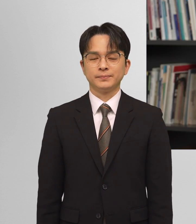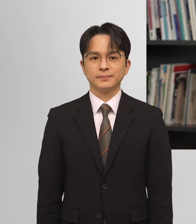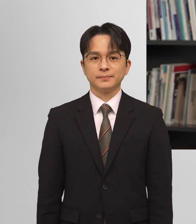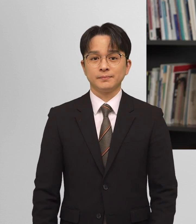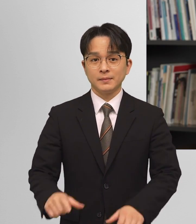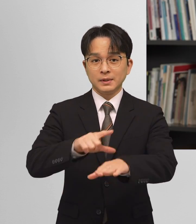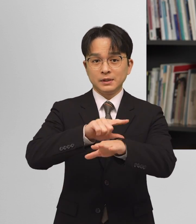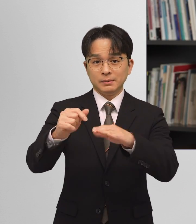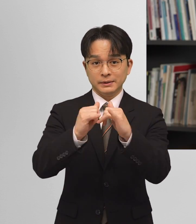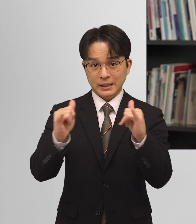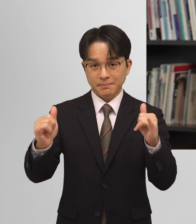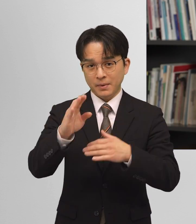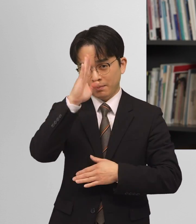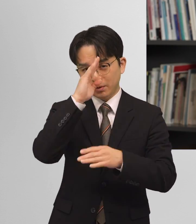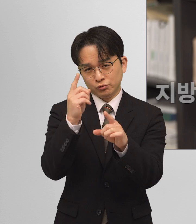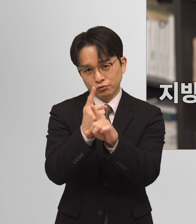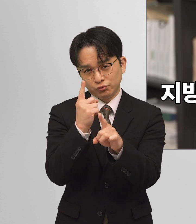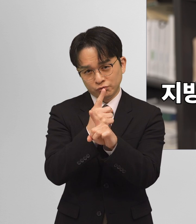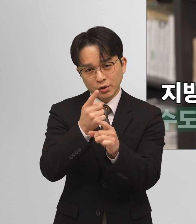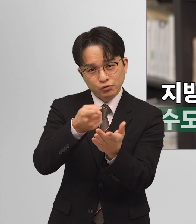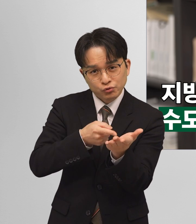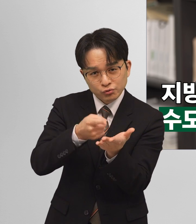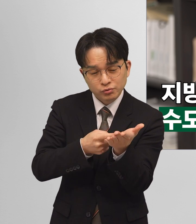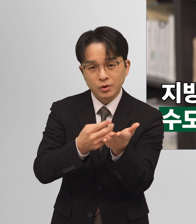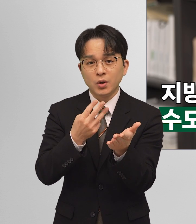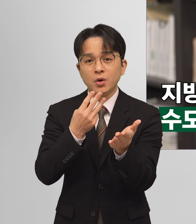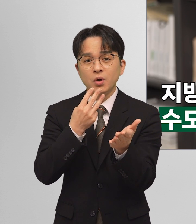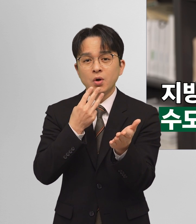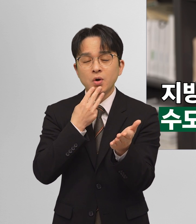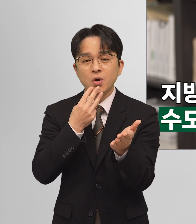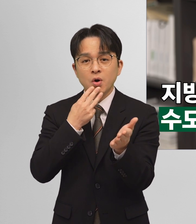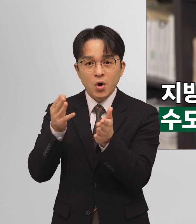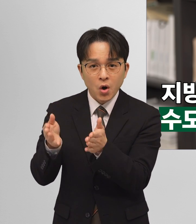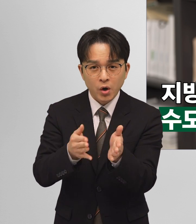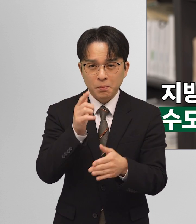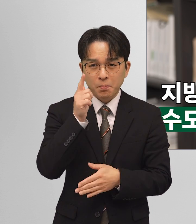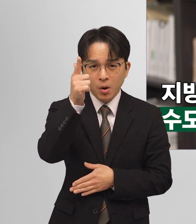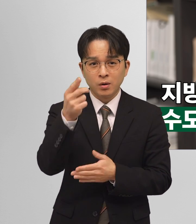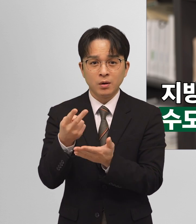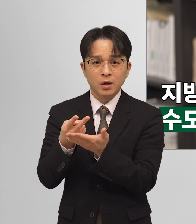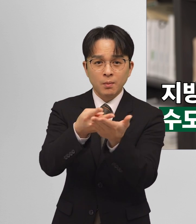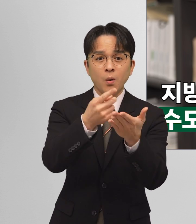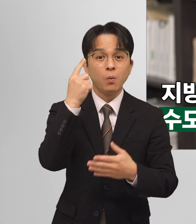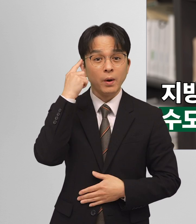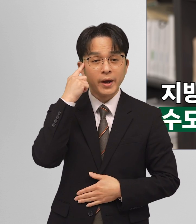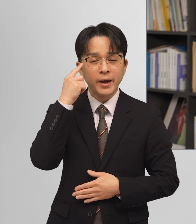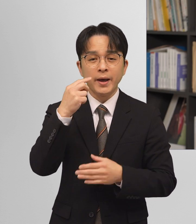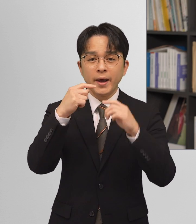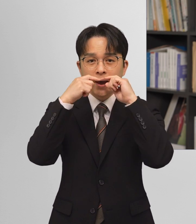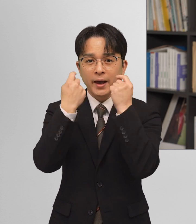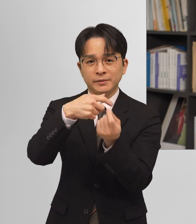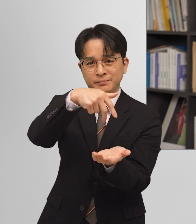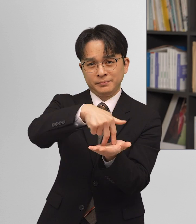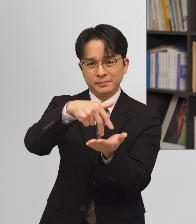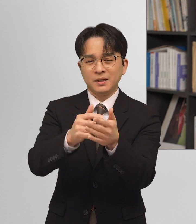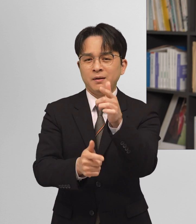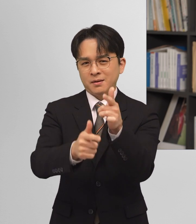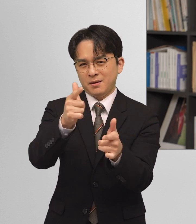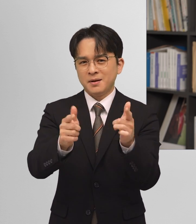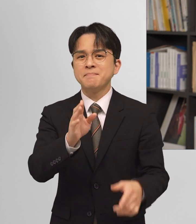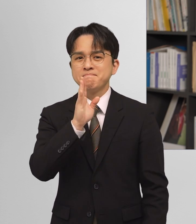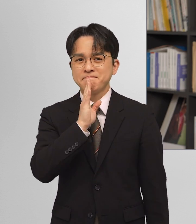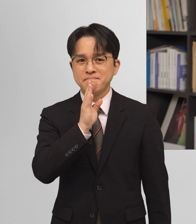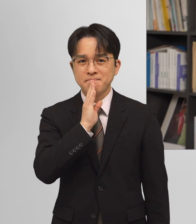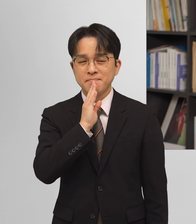지방 환자들이 큰 수술을 받을 때 지방병원보다 수도권 대형병원을 선호하는 이유는 복합적인데요. 그런 개인적인